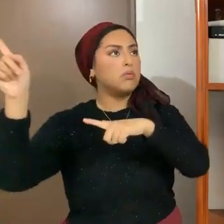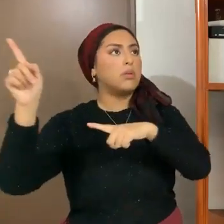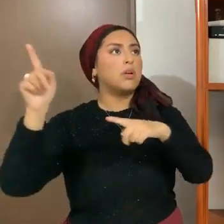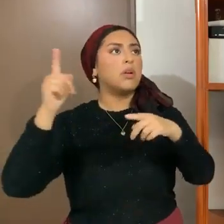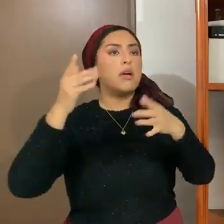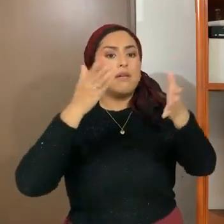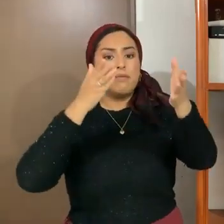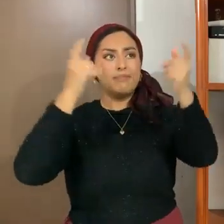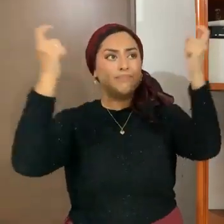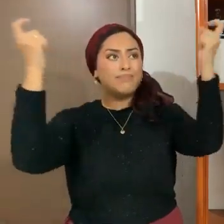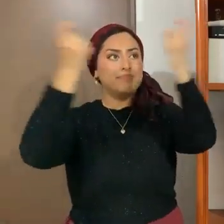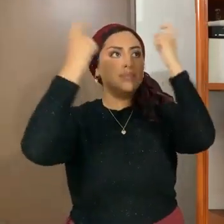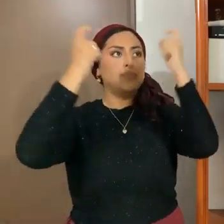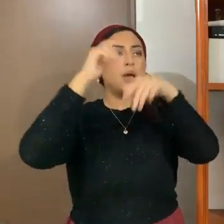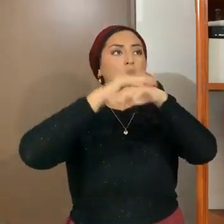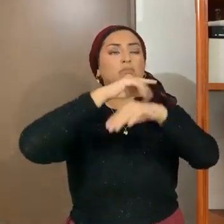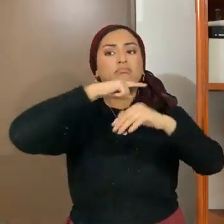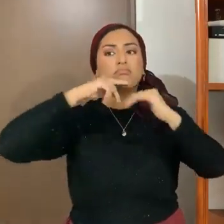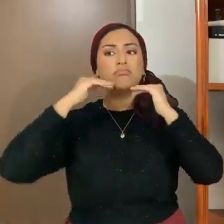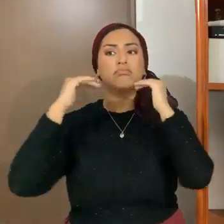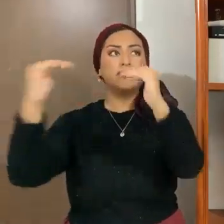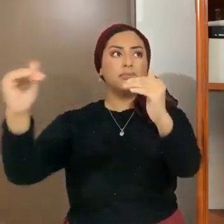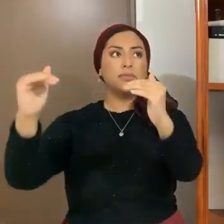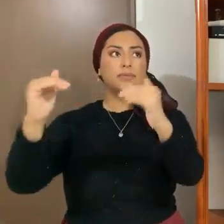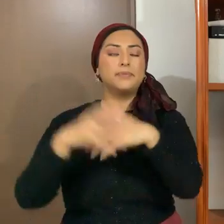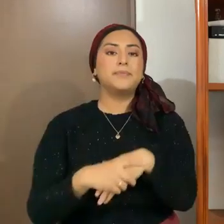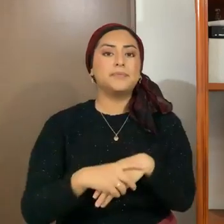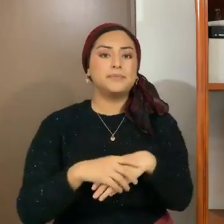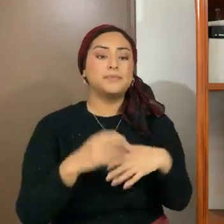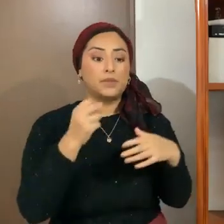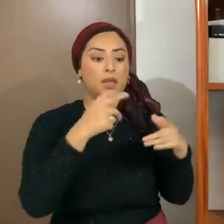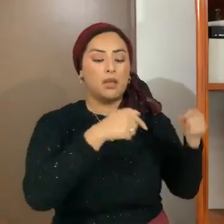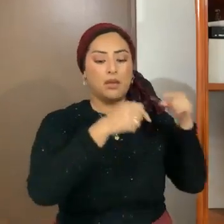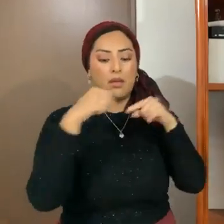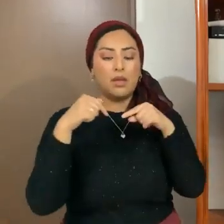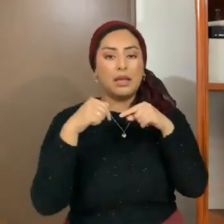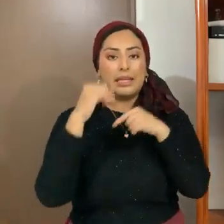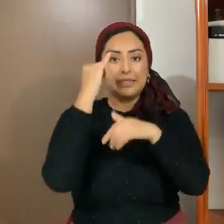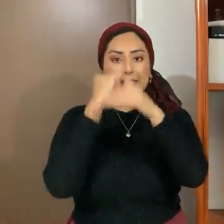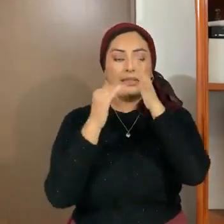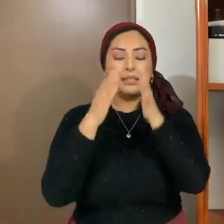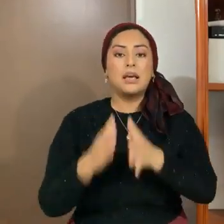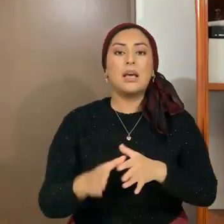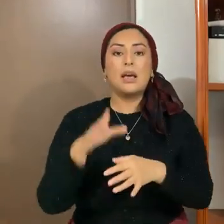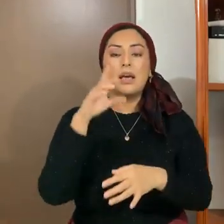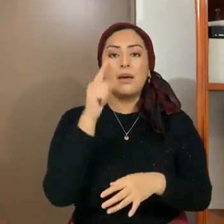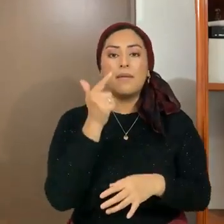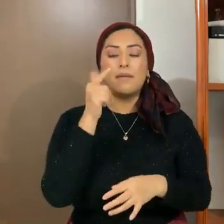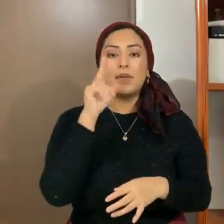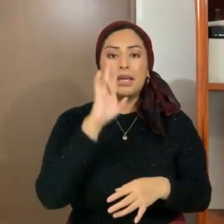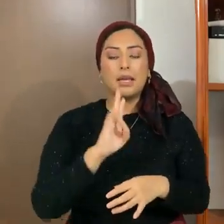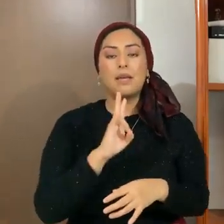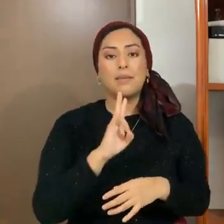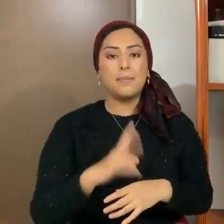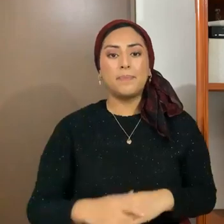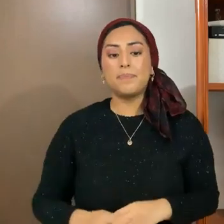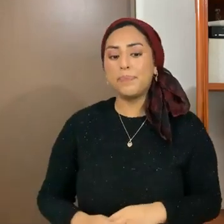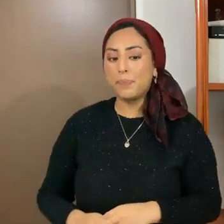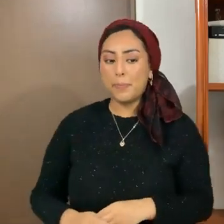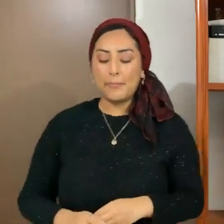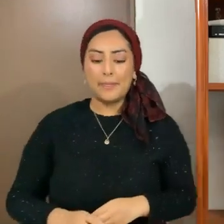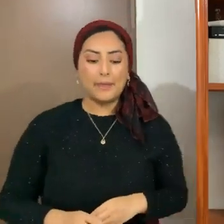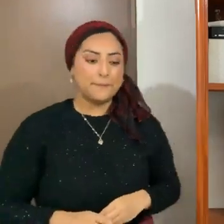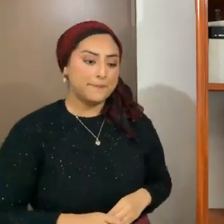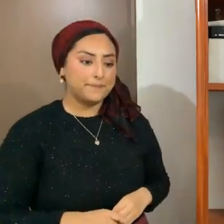desierto. Vamos a dejarlo ahí y vamos ahora a Isaías 27. Dejen un papelito ahí en Éxodo y vamos a